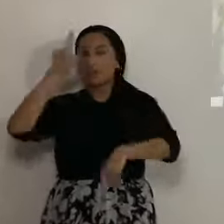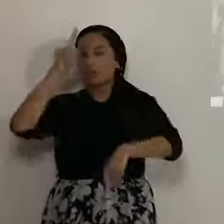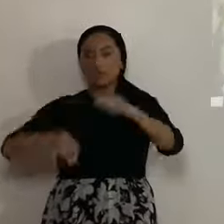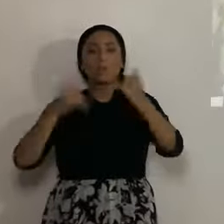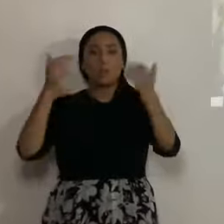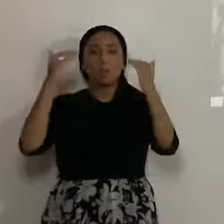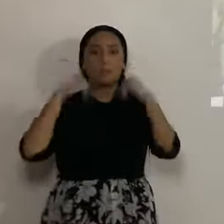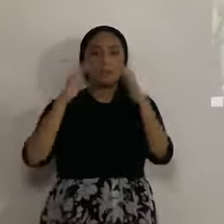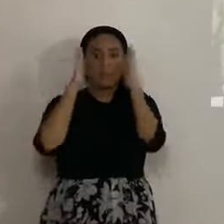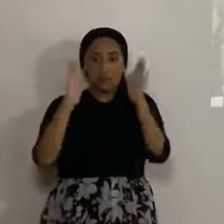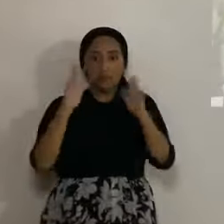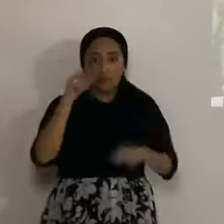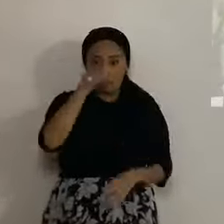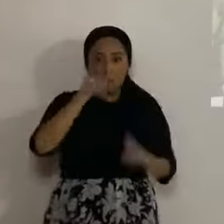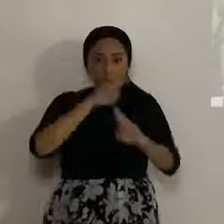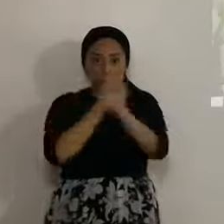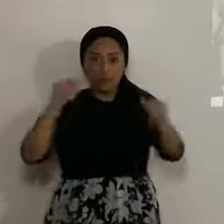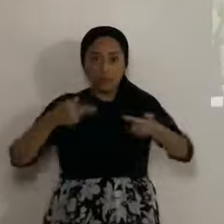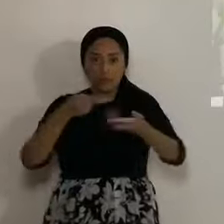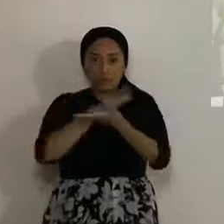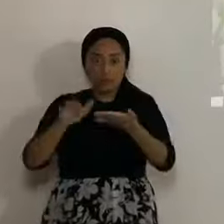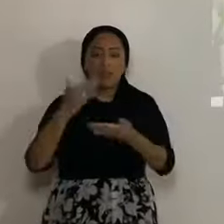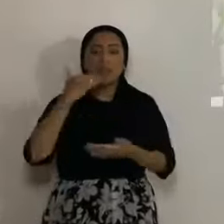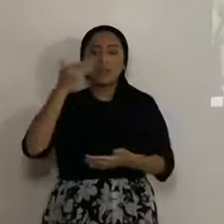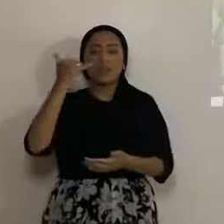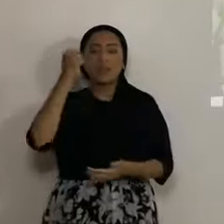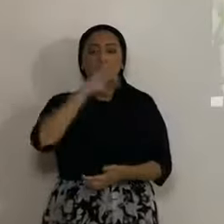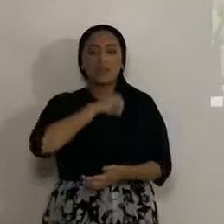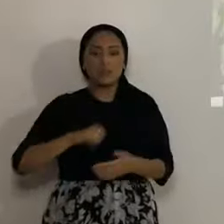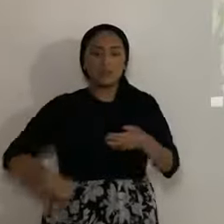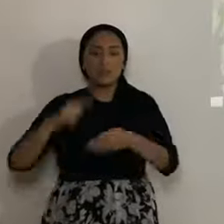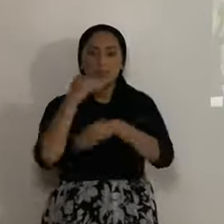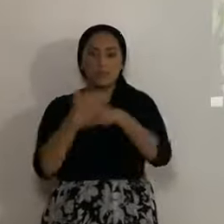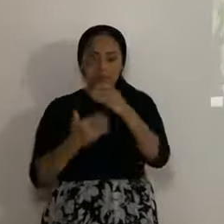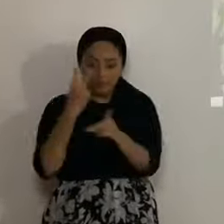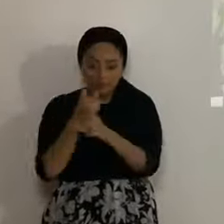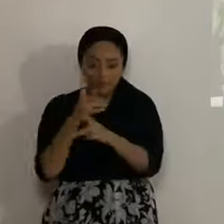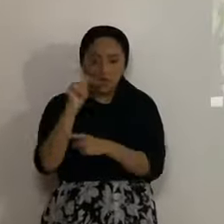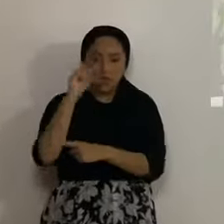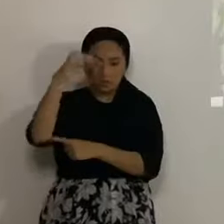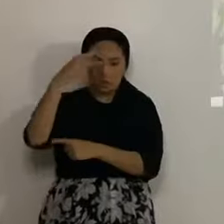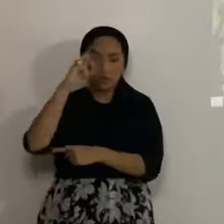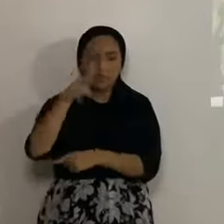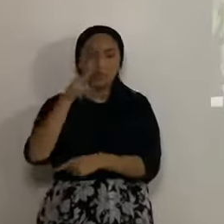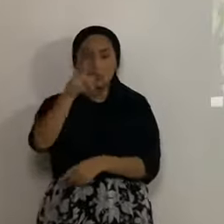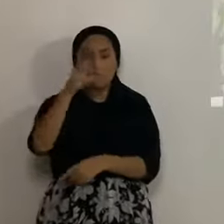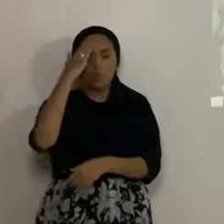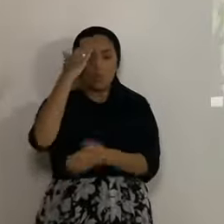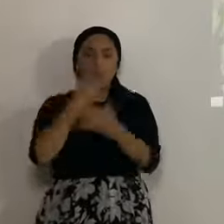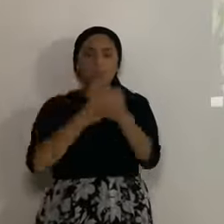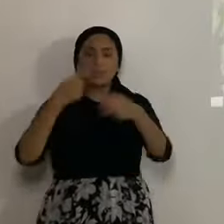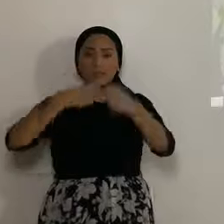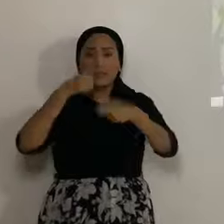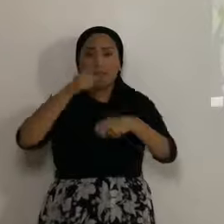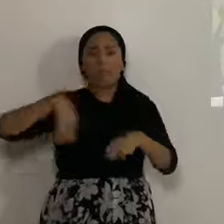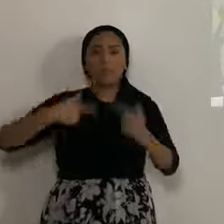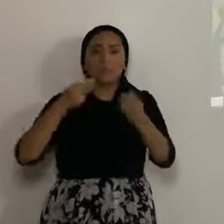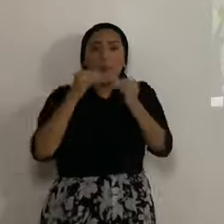ojo, atención, tú ya eres salvo gracias a la sangre bendita de Yeshua, ¿cómo estás cumpliendo en la Torah? Bueno, ¿sabes cuál es el problema? Que no te has